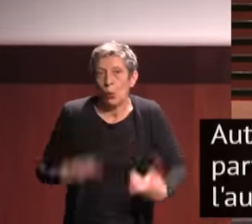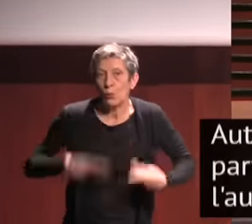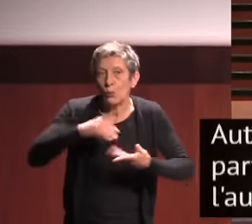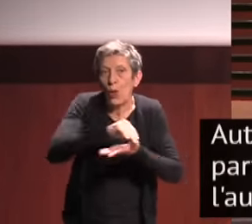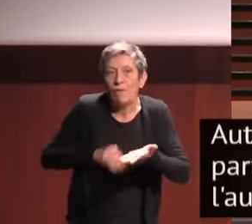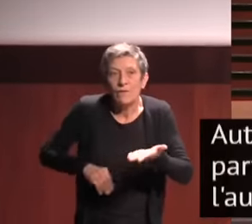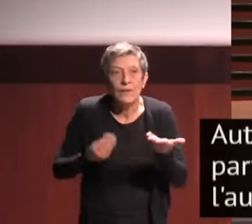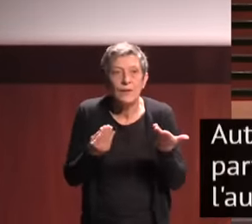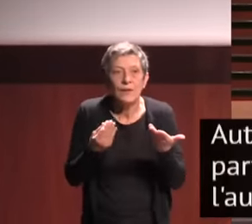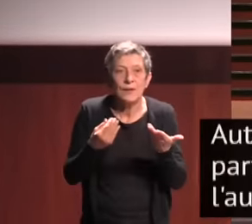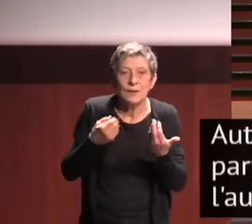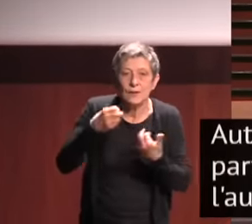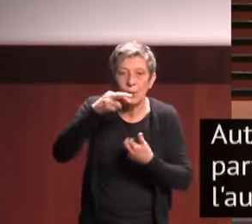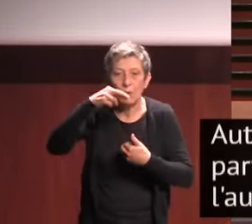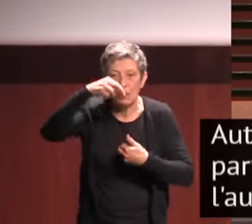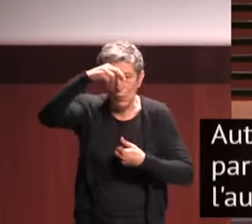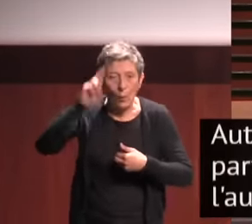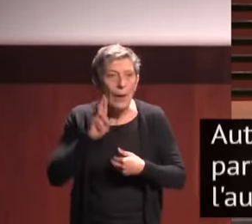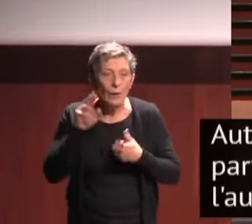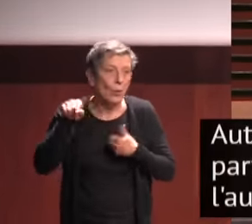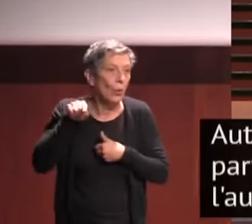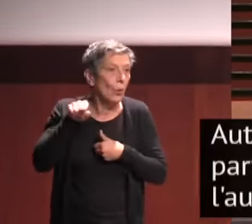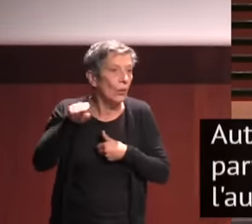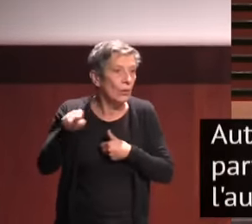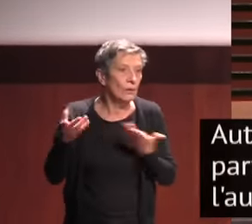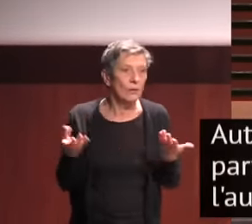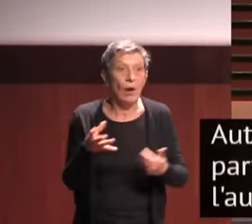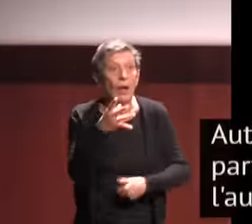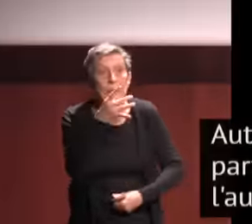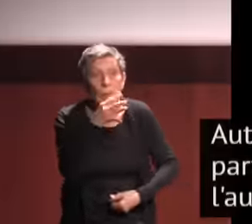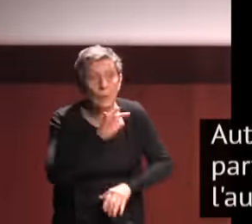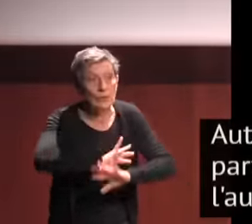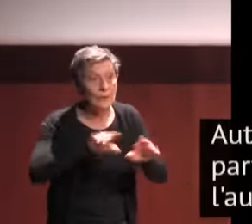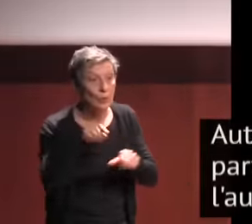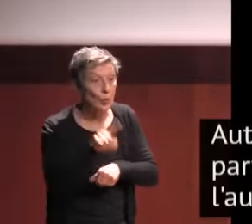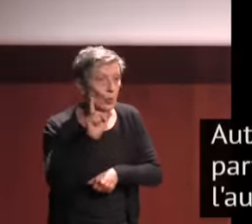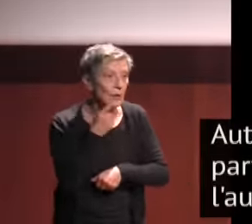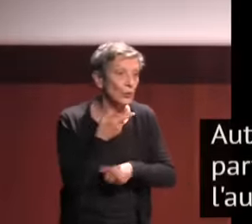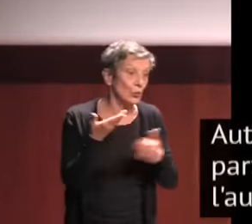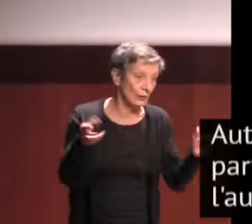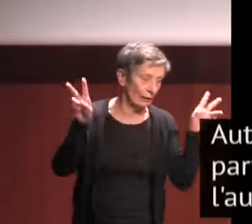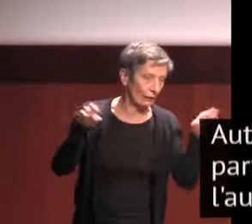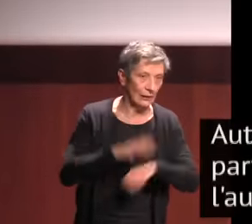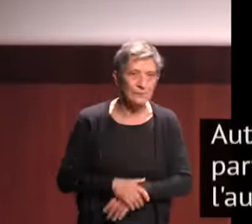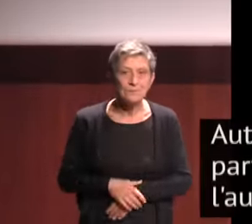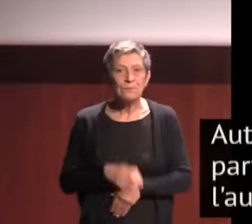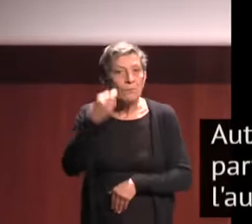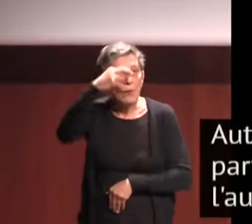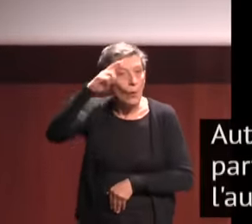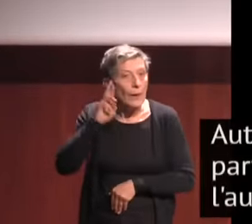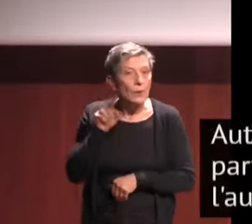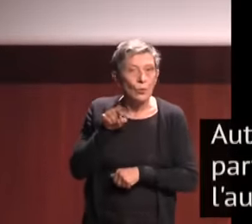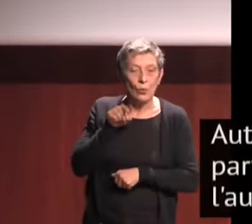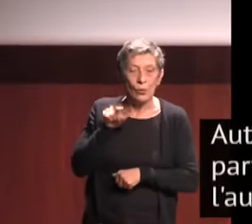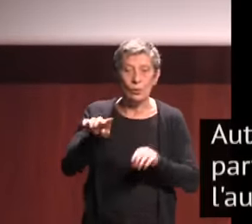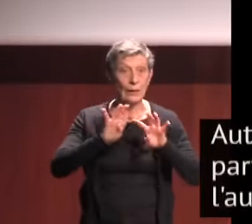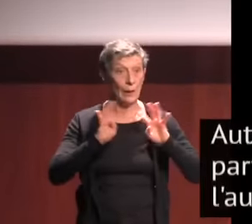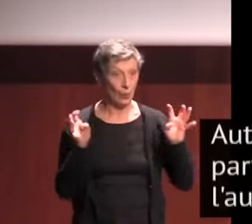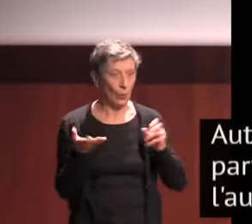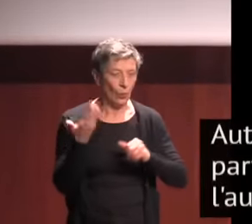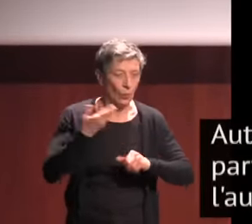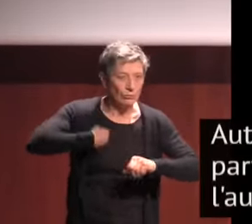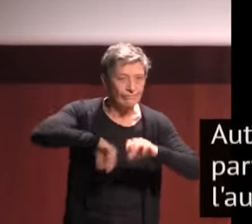à l'heure. Ça ne va pas être possible, tu es sourd. Roberto Biedma, dans une table ronde que nous